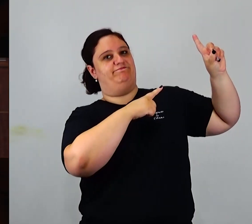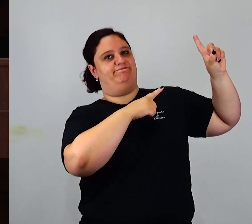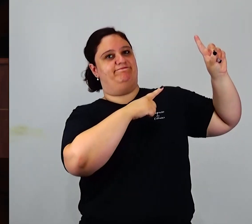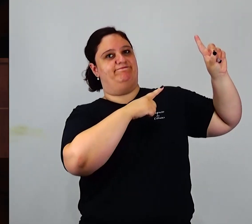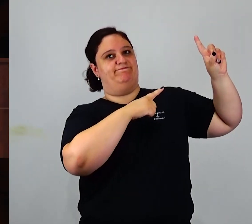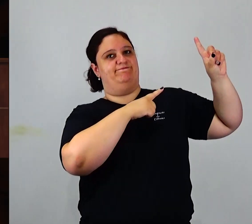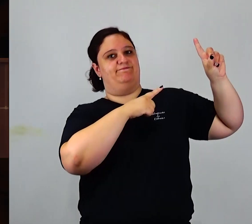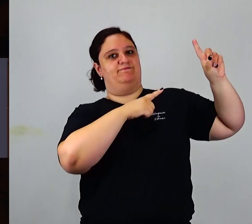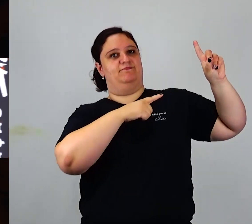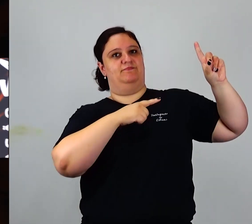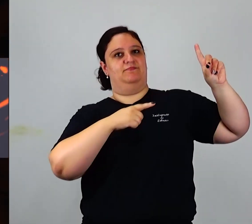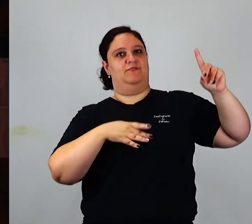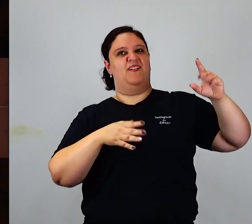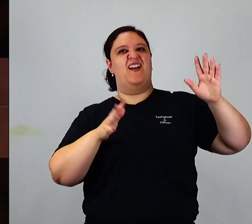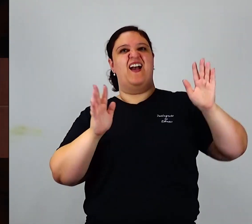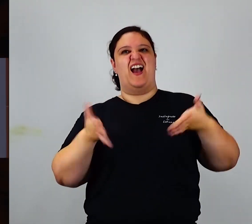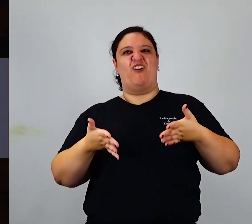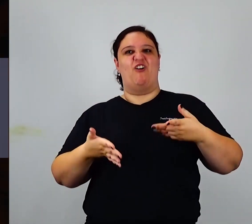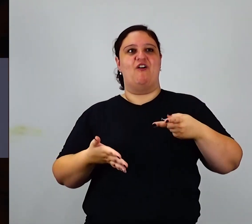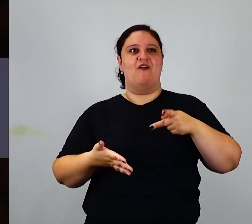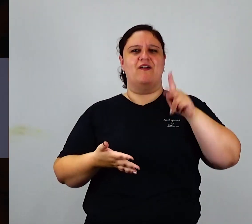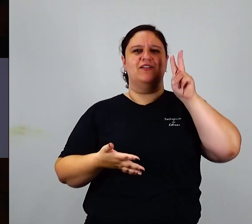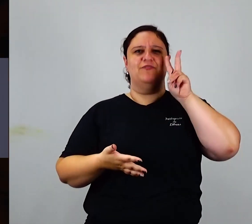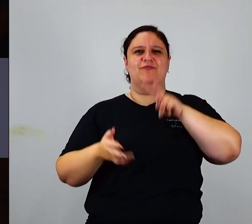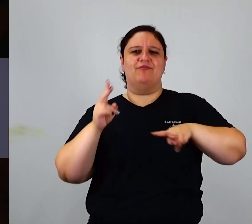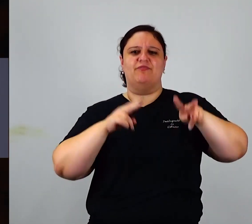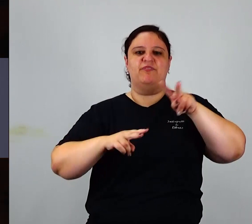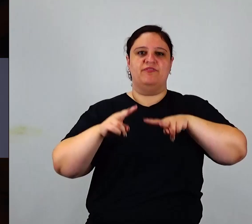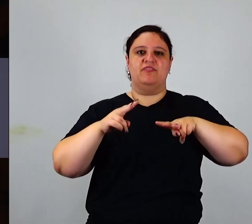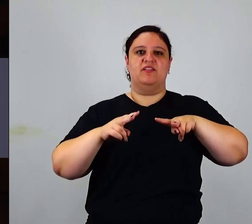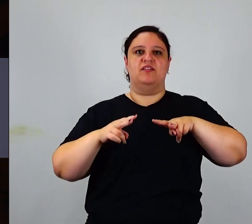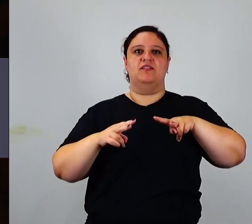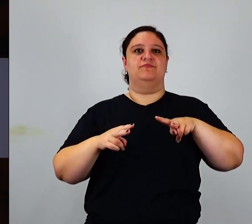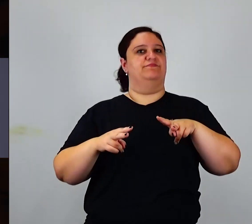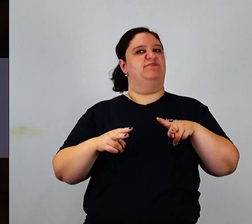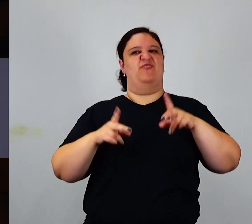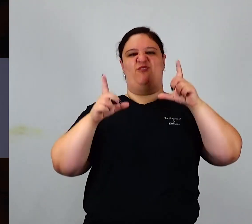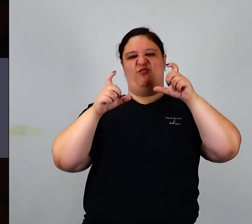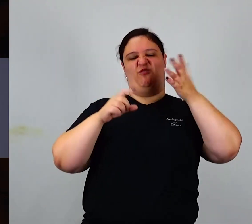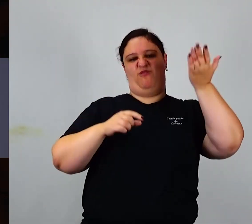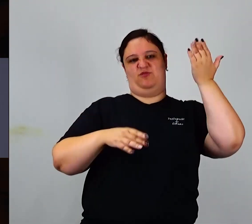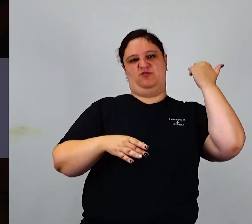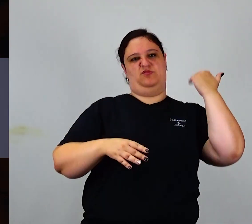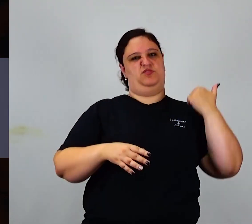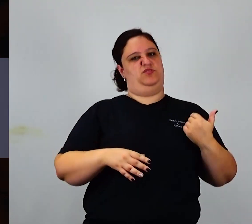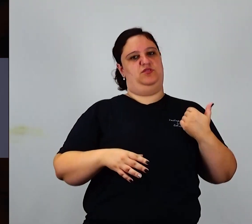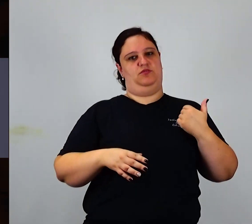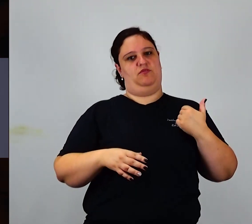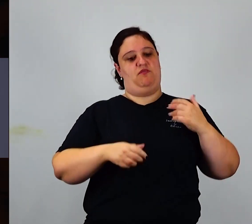foto. Aquilo que vocês viram aquele tempo todo era foto antiga.